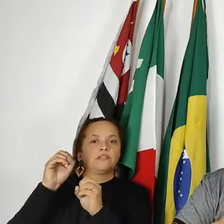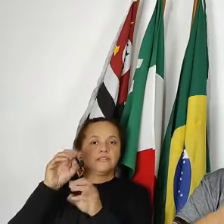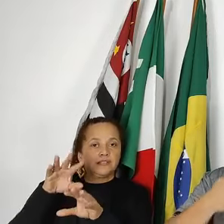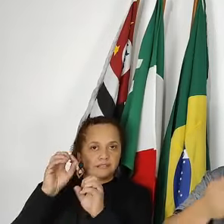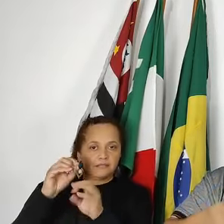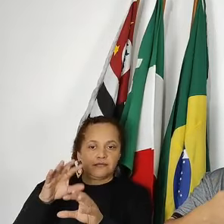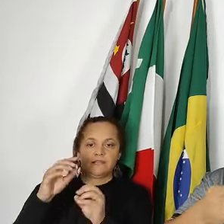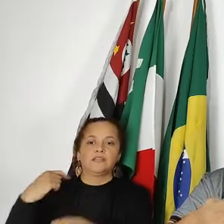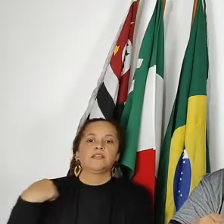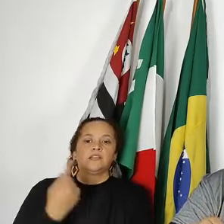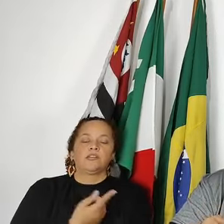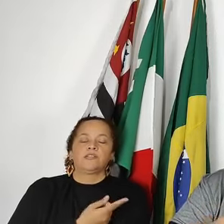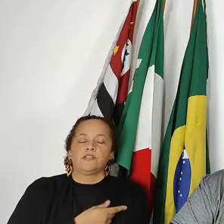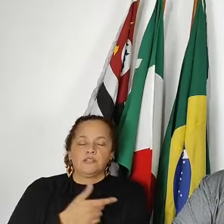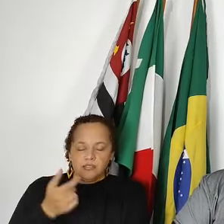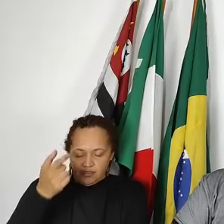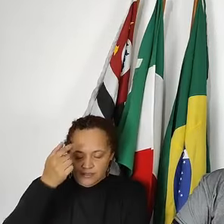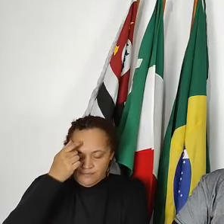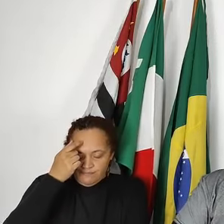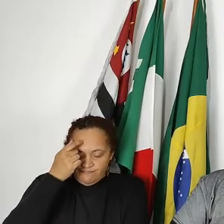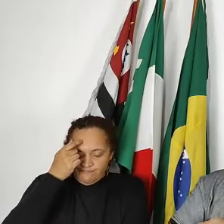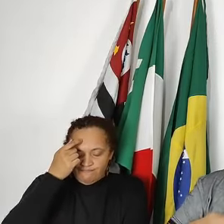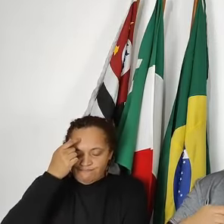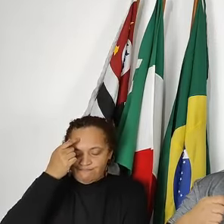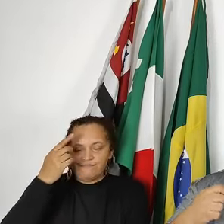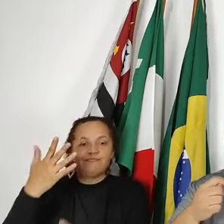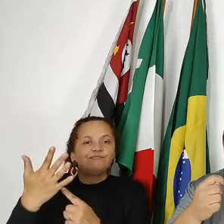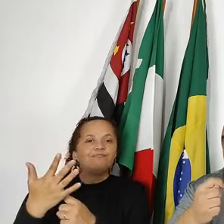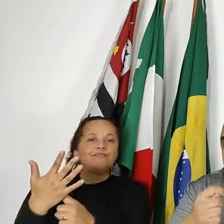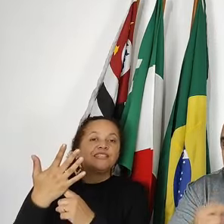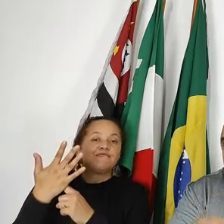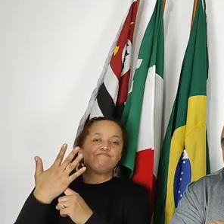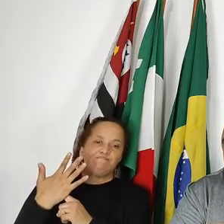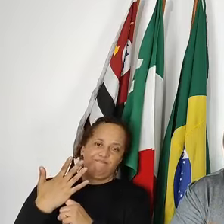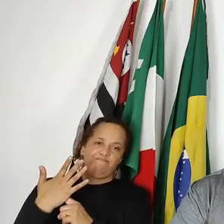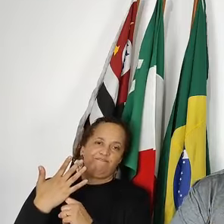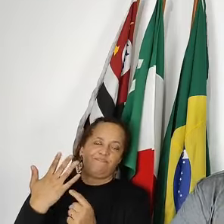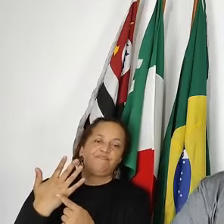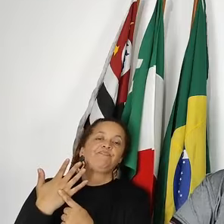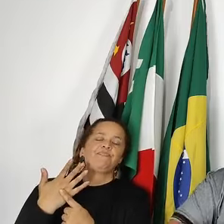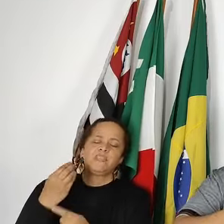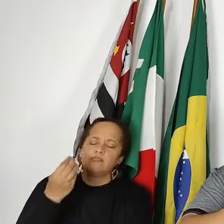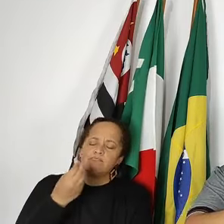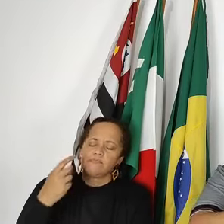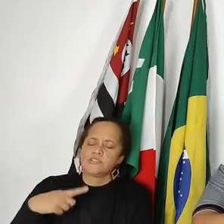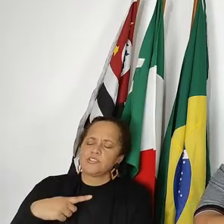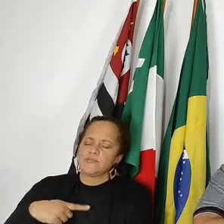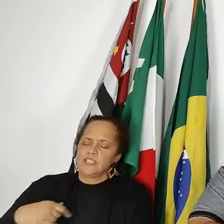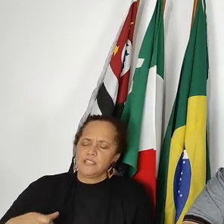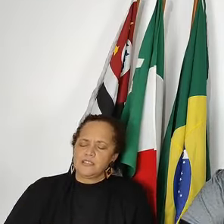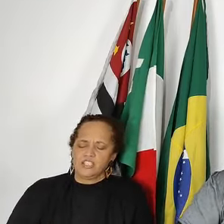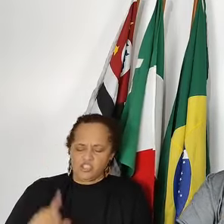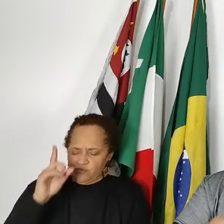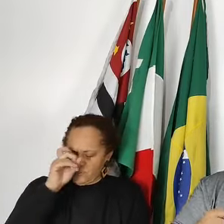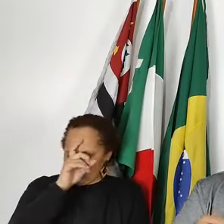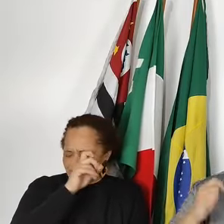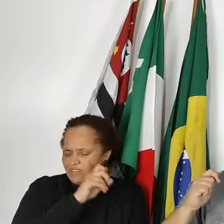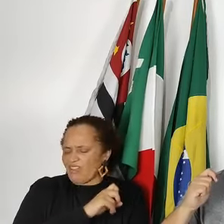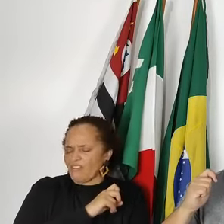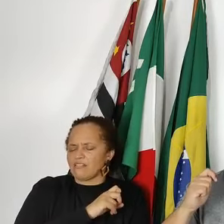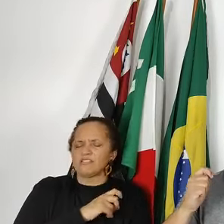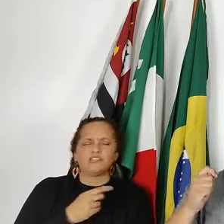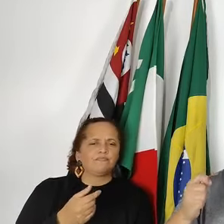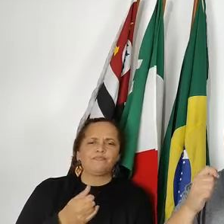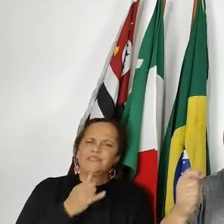mente será protegida. Aí, quando nós passarmos por momentos de dificuldades, seja momentos financeiros, você vai